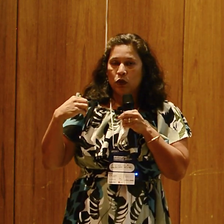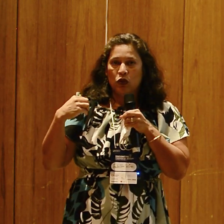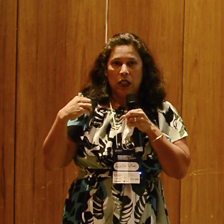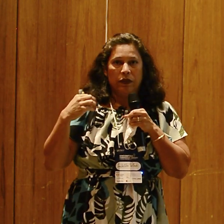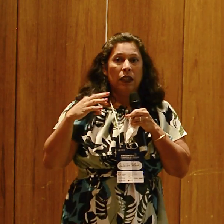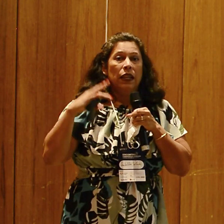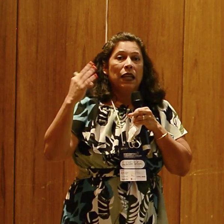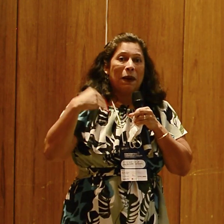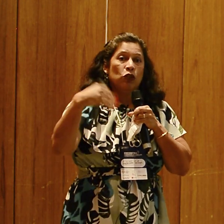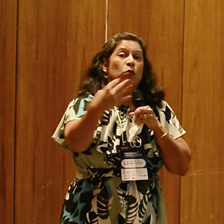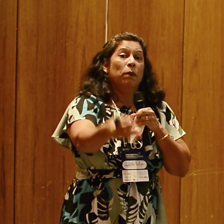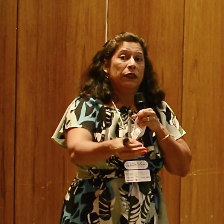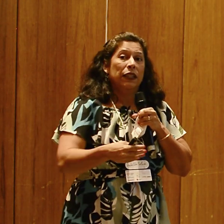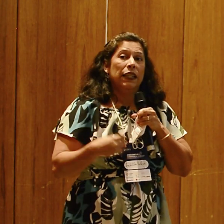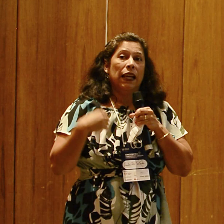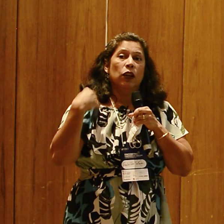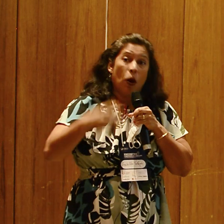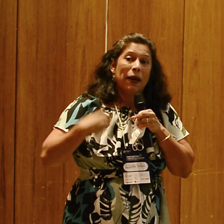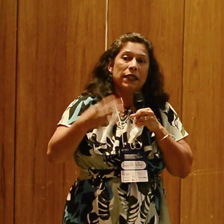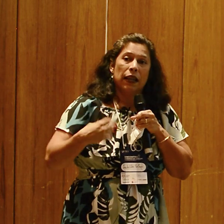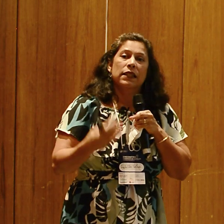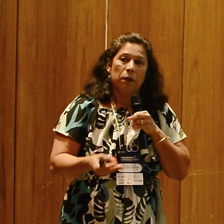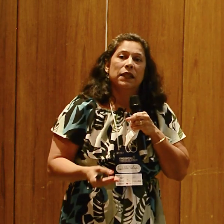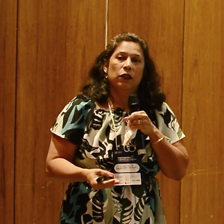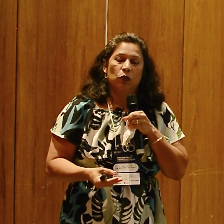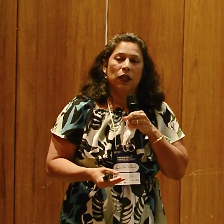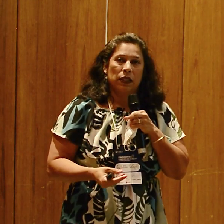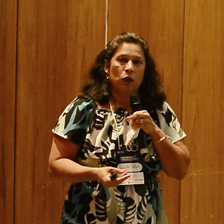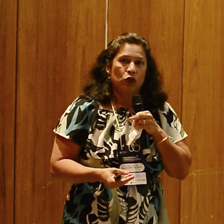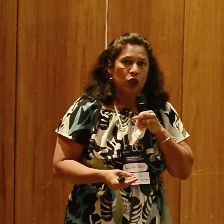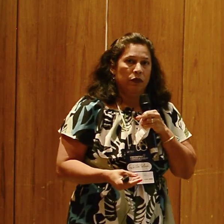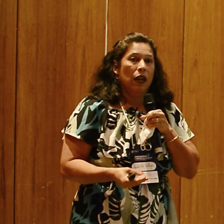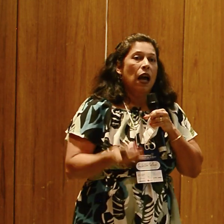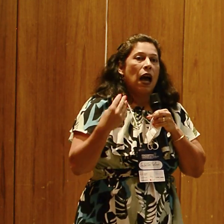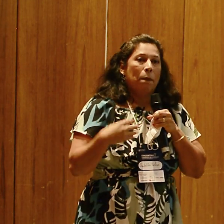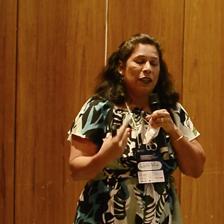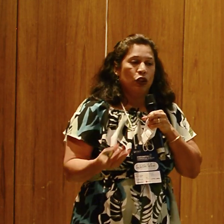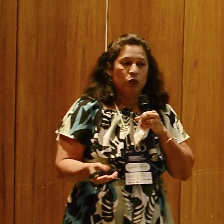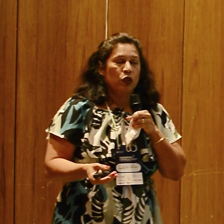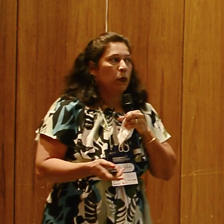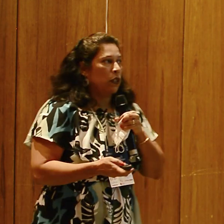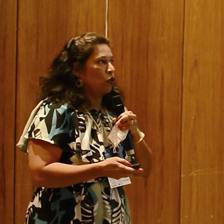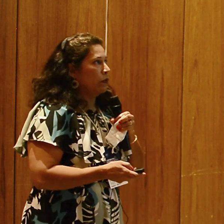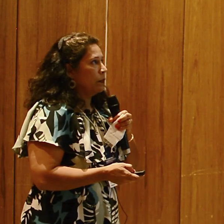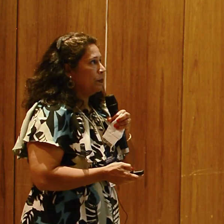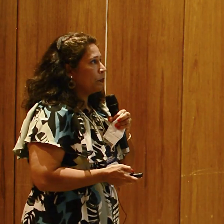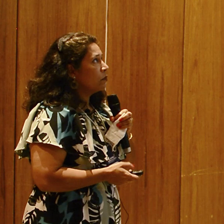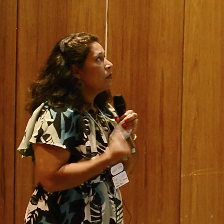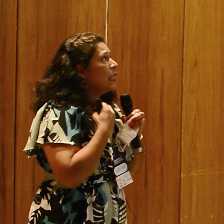informação auditiva e a partir do momento em que ele começa a receber essa estimulação auditiva a partir de um